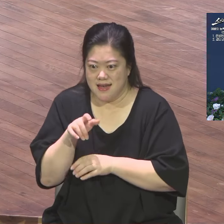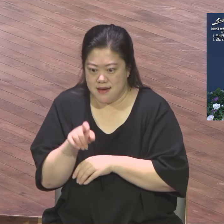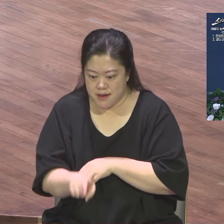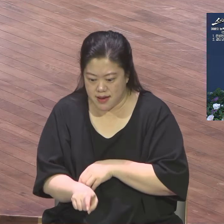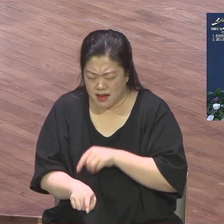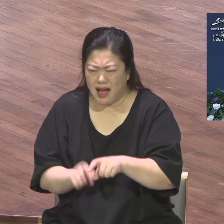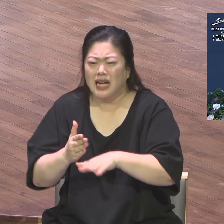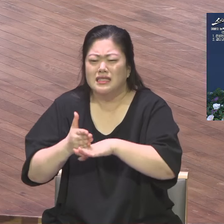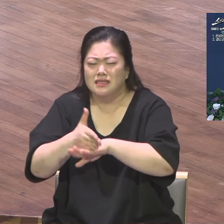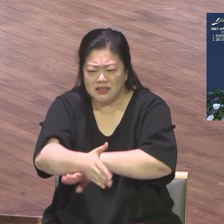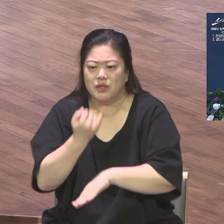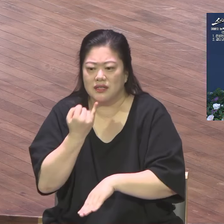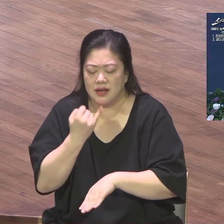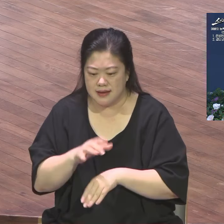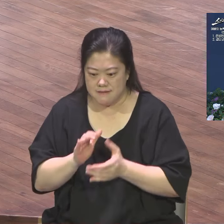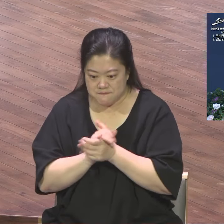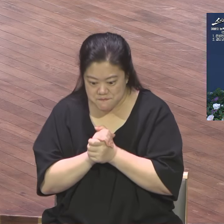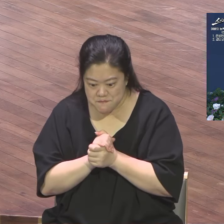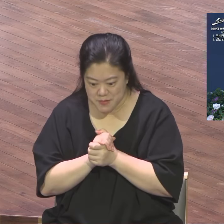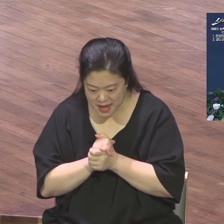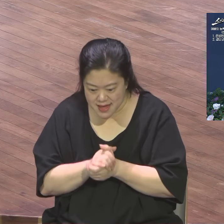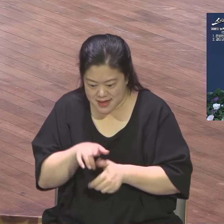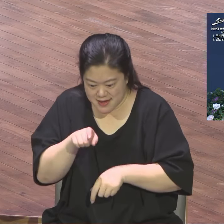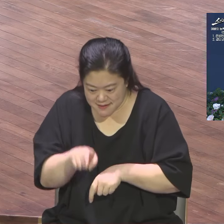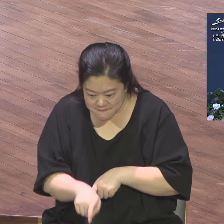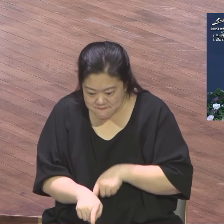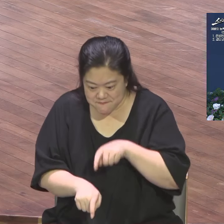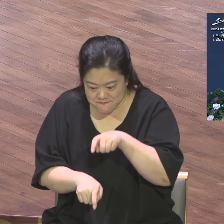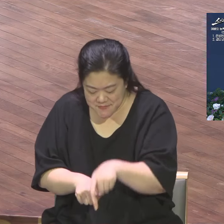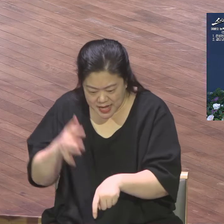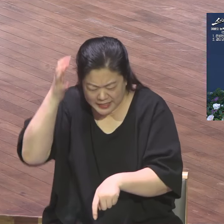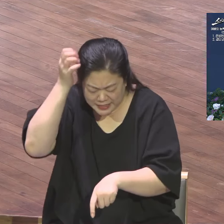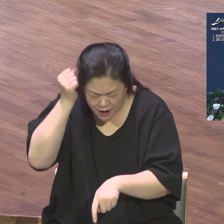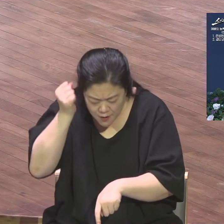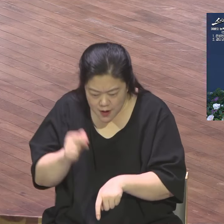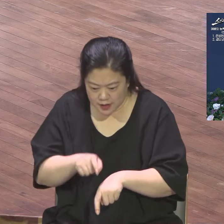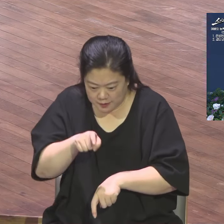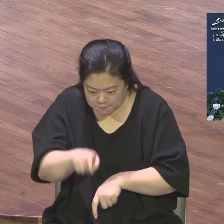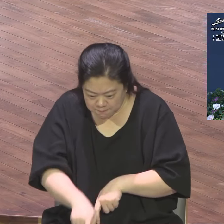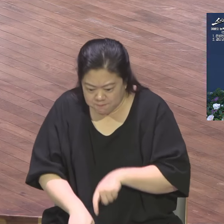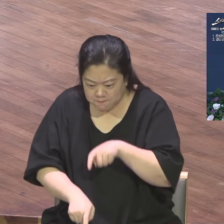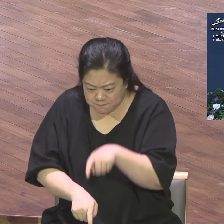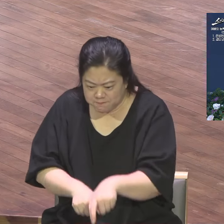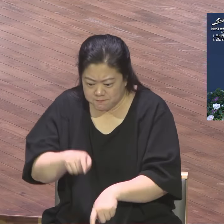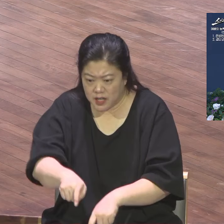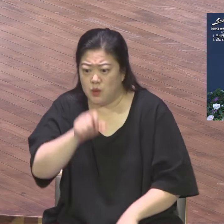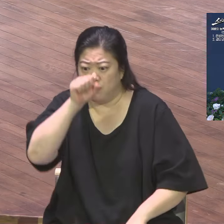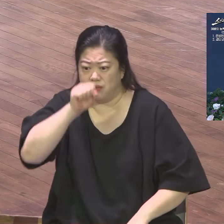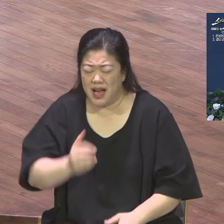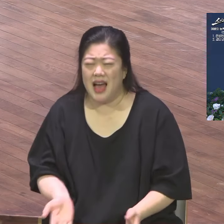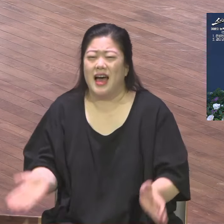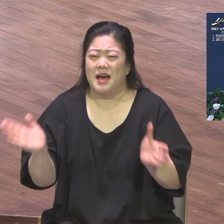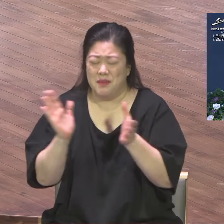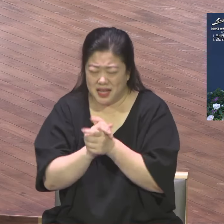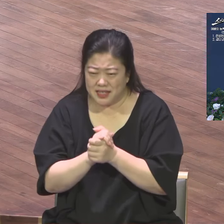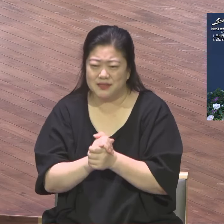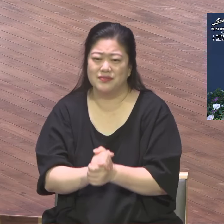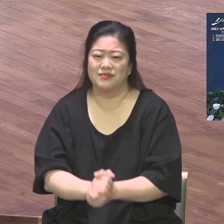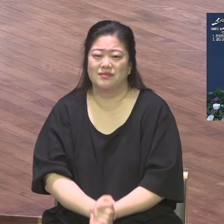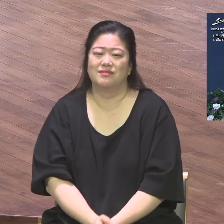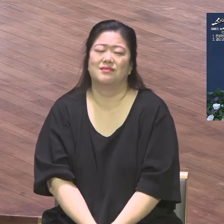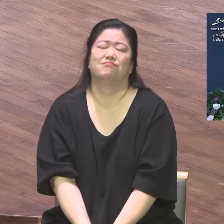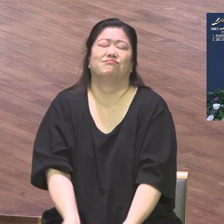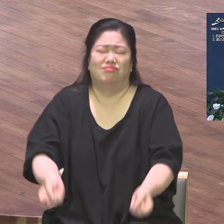내가 아멘 했으면 내가 기억을 하고, 기억을 하고, 내가 실천해야지. 그 마음만 먹어도 반은 하게요, 반은.